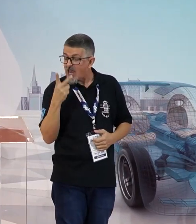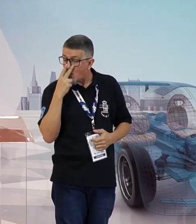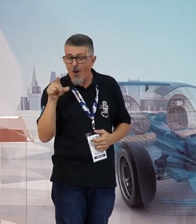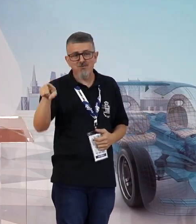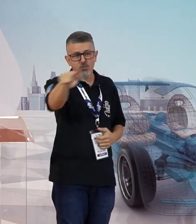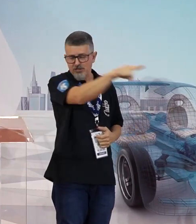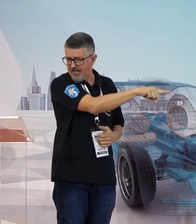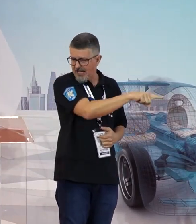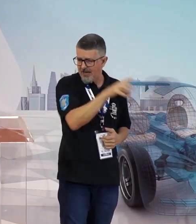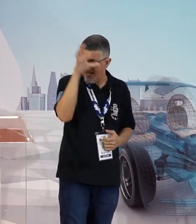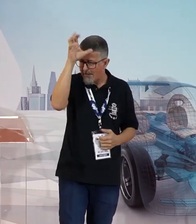igual vocês.